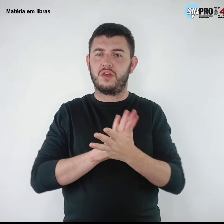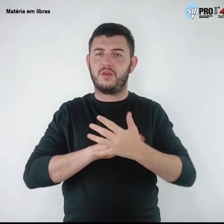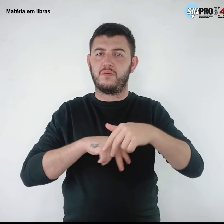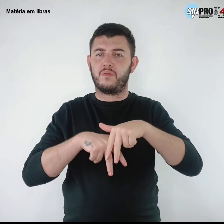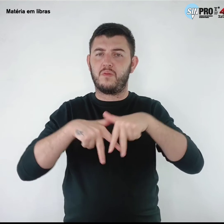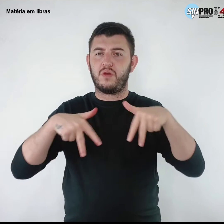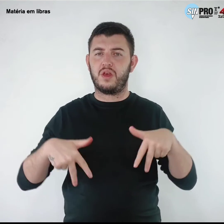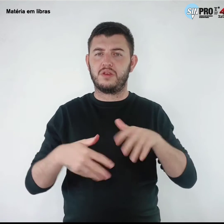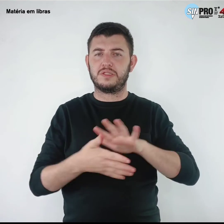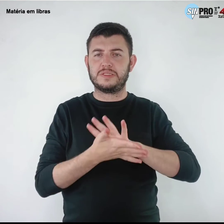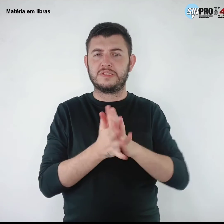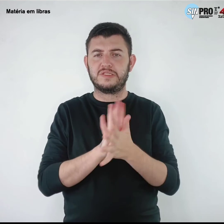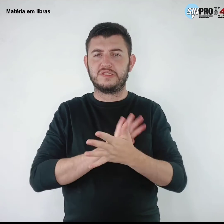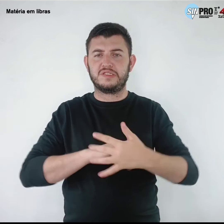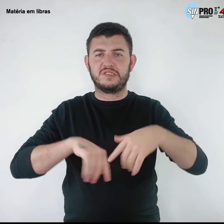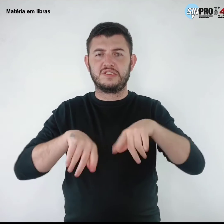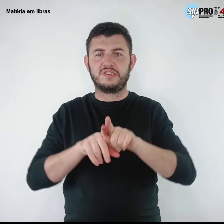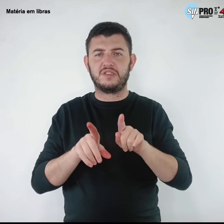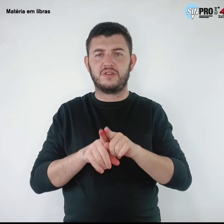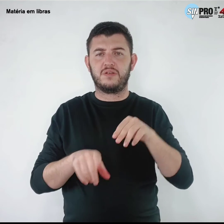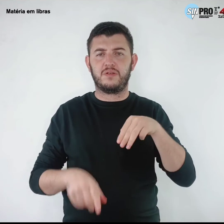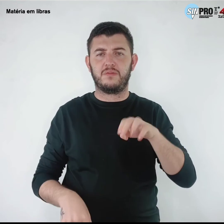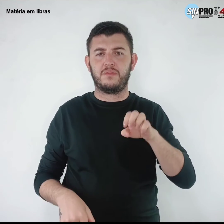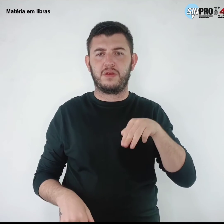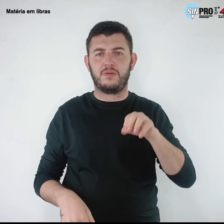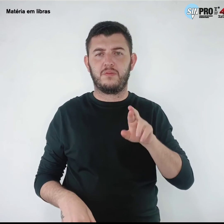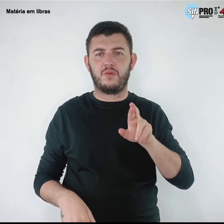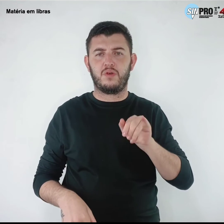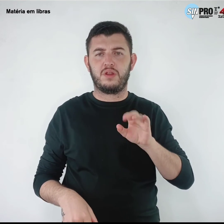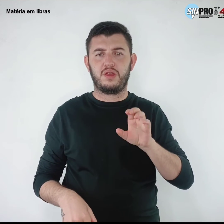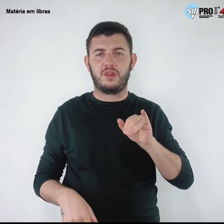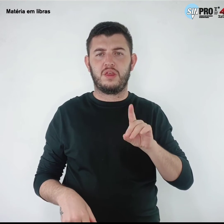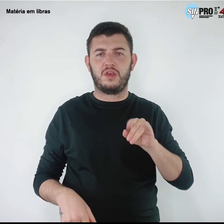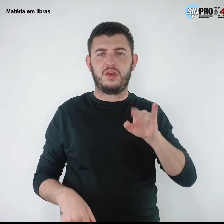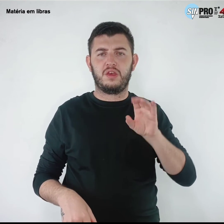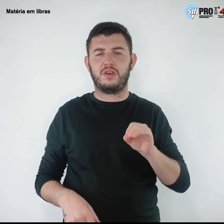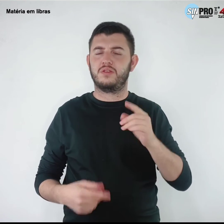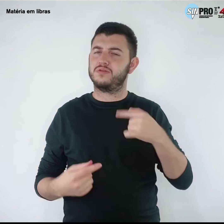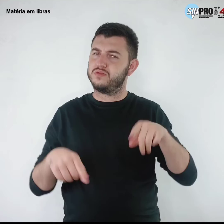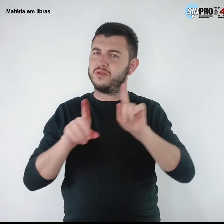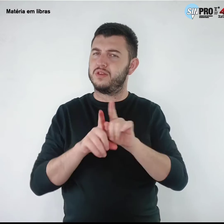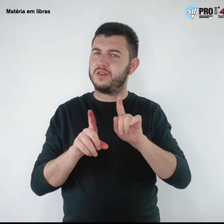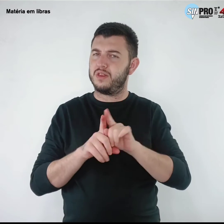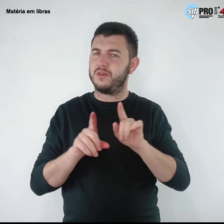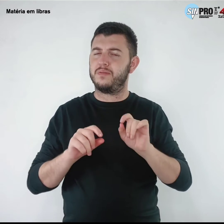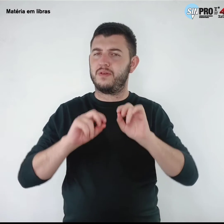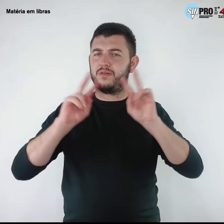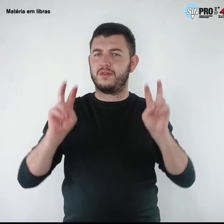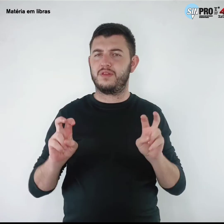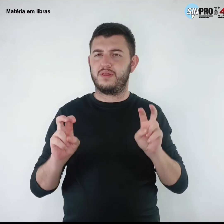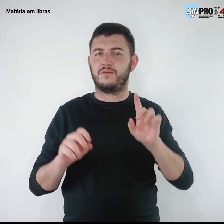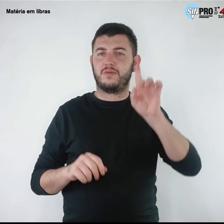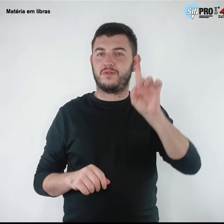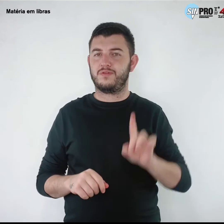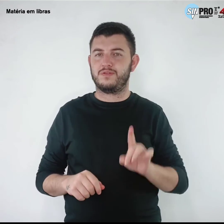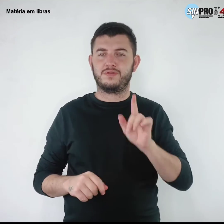etnicismo, memoricídio e a gigantesca questão dos direitos da